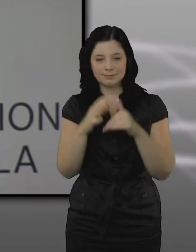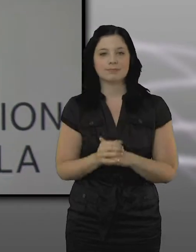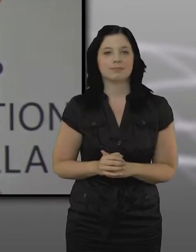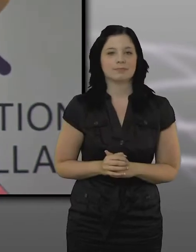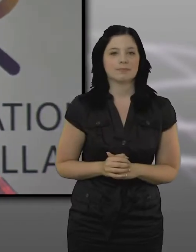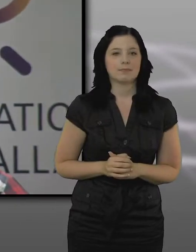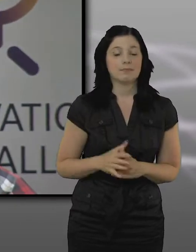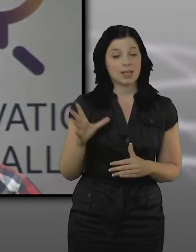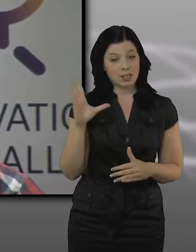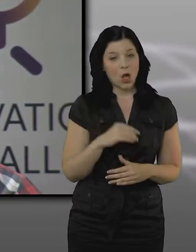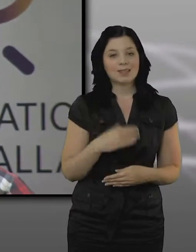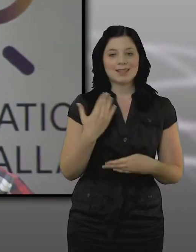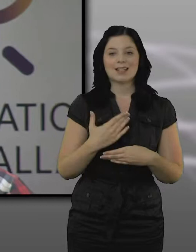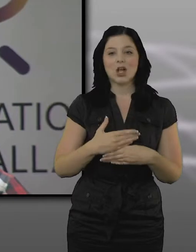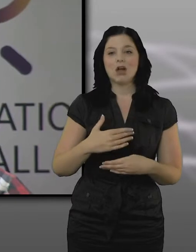digitalteatern.se.